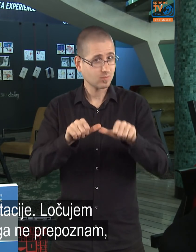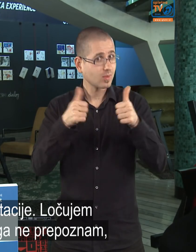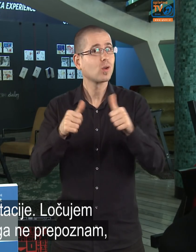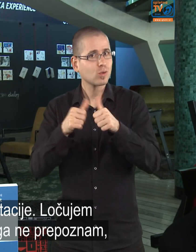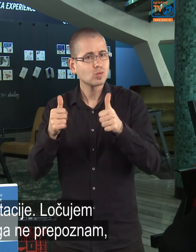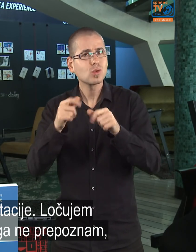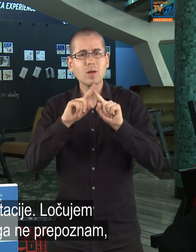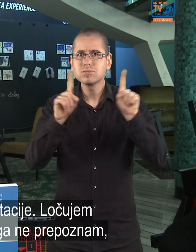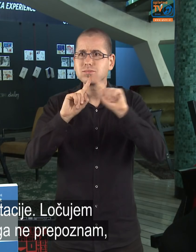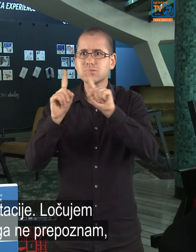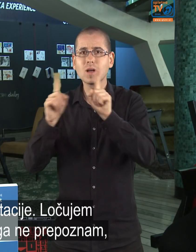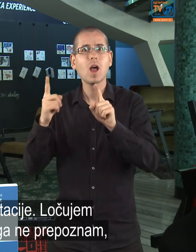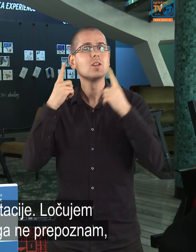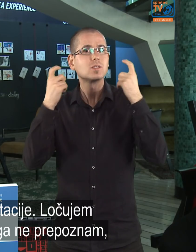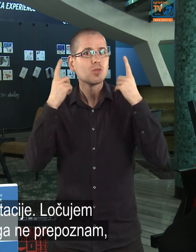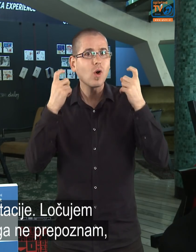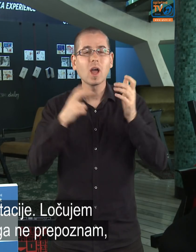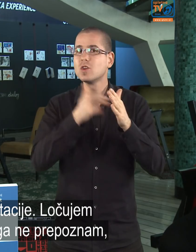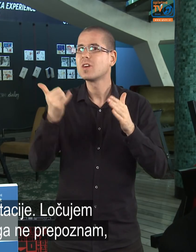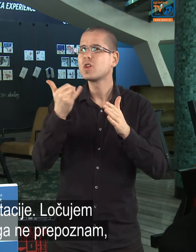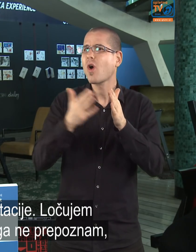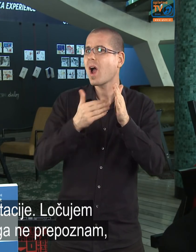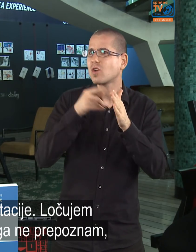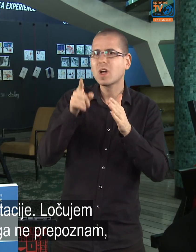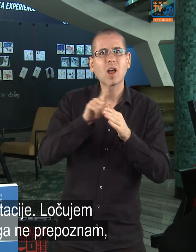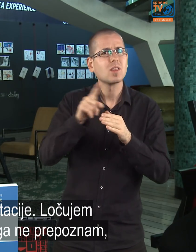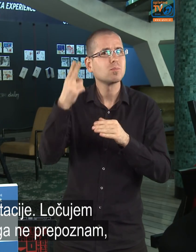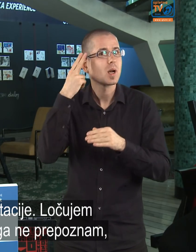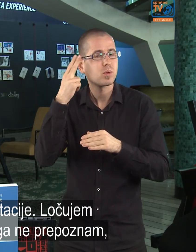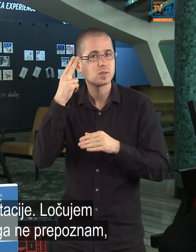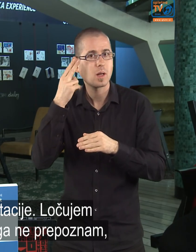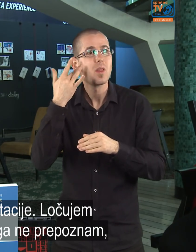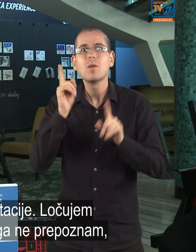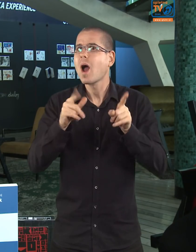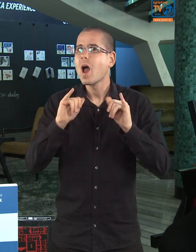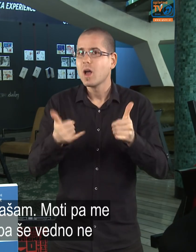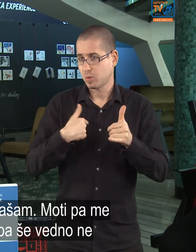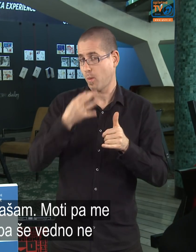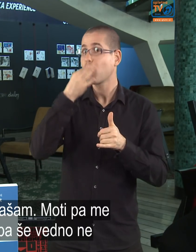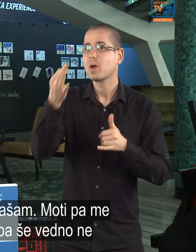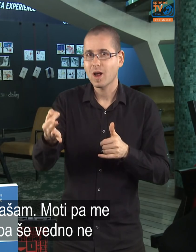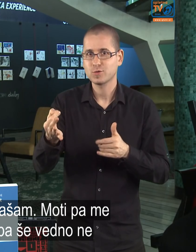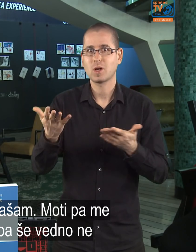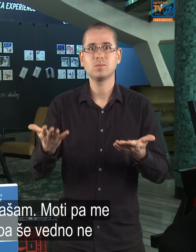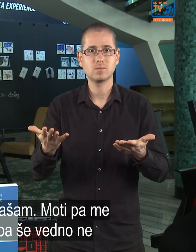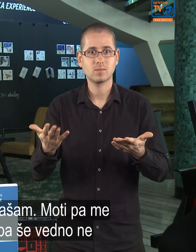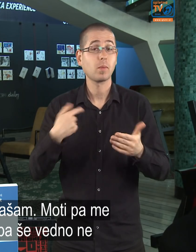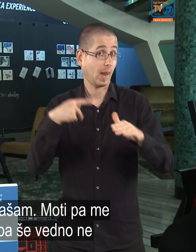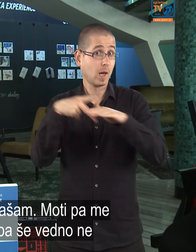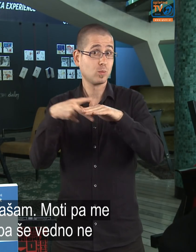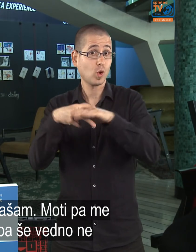ja, ločujem zvoke, še vedno kakšnega ne prepoznam, ne vem, kaj je, povprašam,